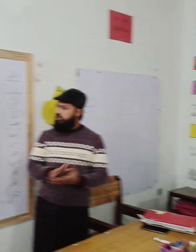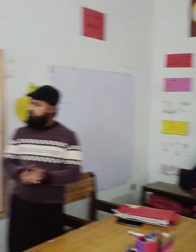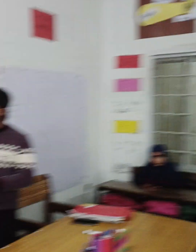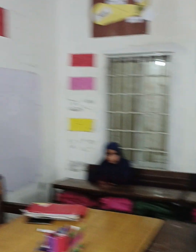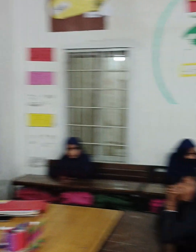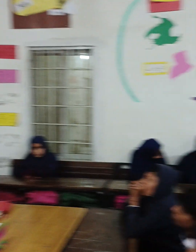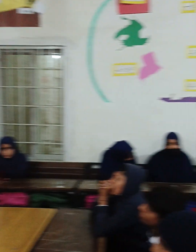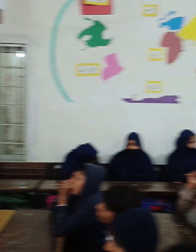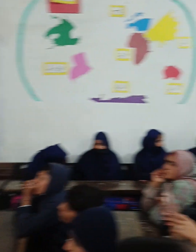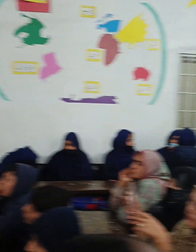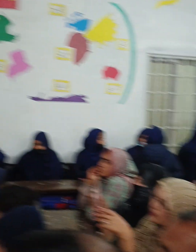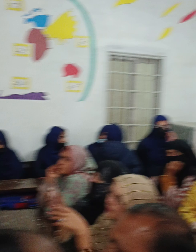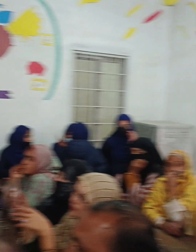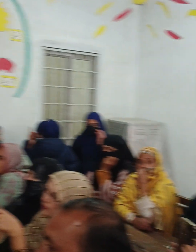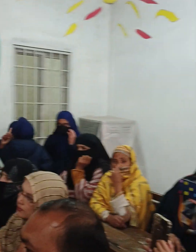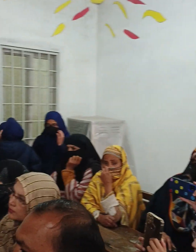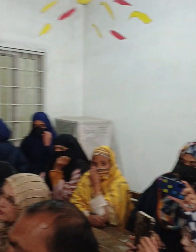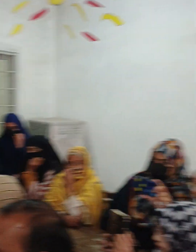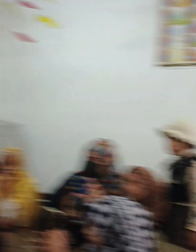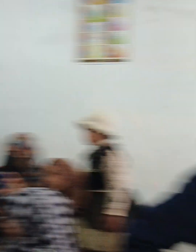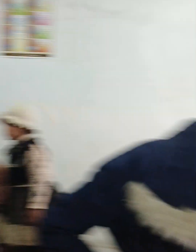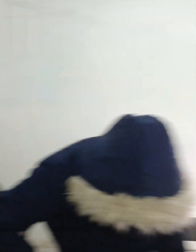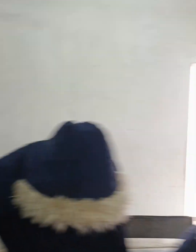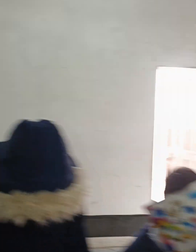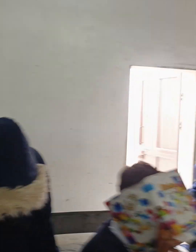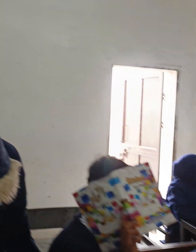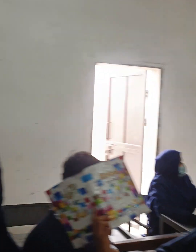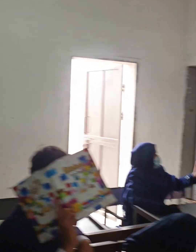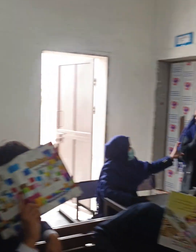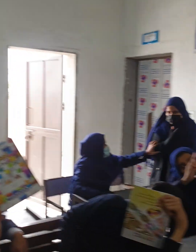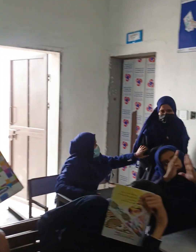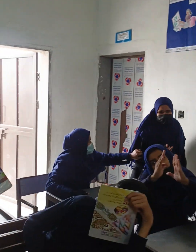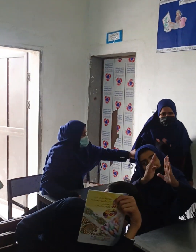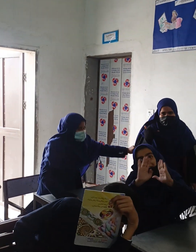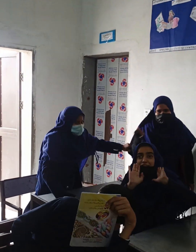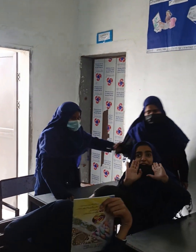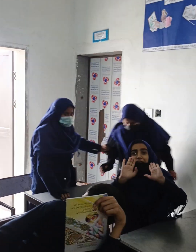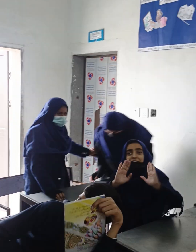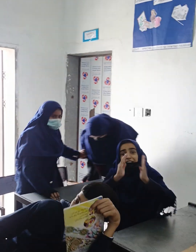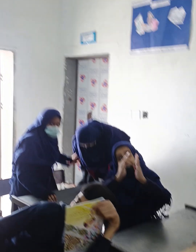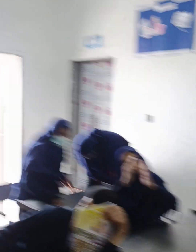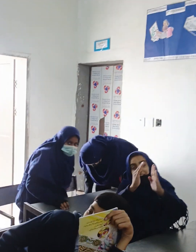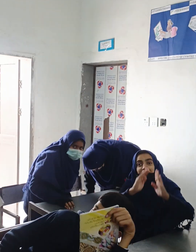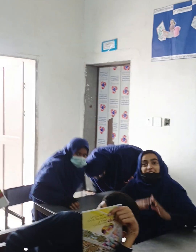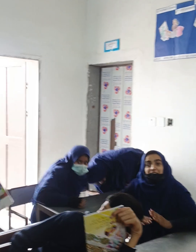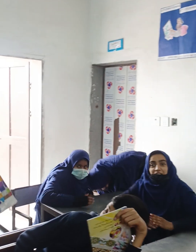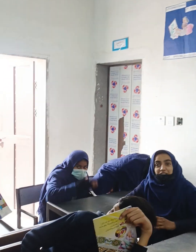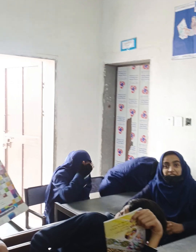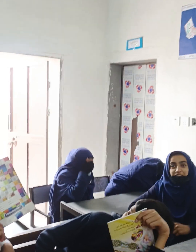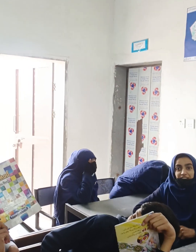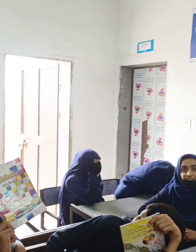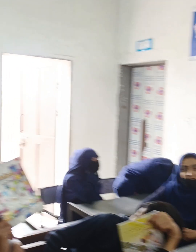भी आ जाए। आगे खाने का कमरा है, खाने का इशारा करेंगे और ये कमरे का इशारा, जिसको डाइनिंग टेबल कहा